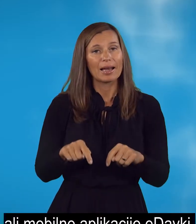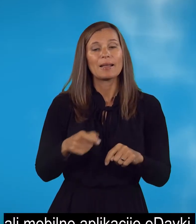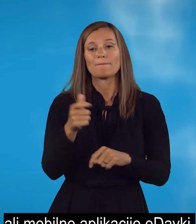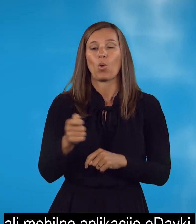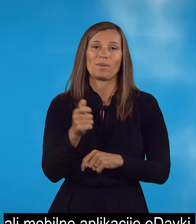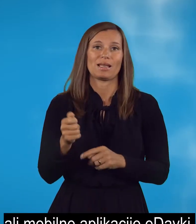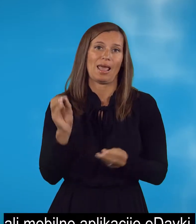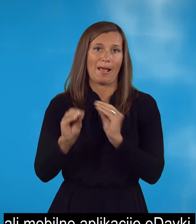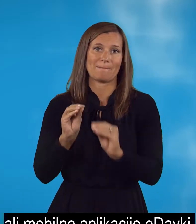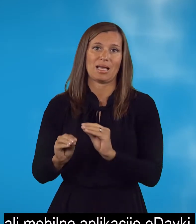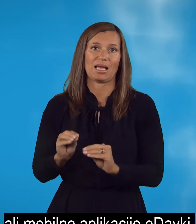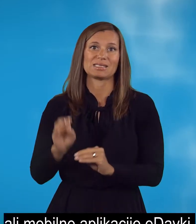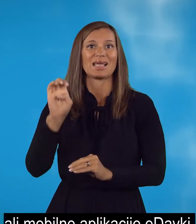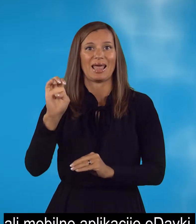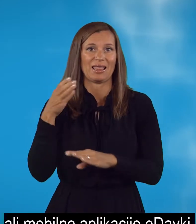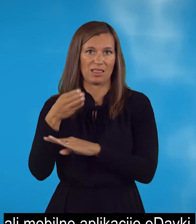ali mobilne aplikacije eDavki.